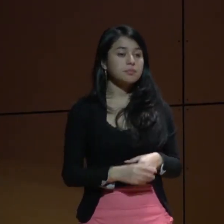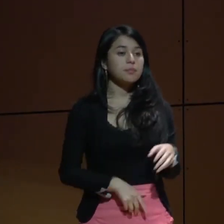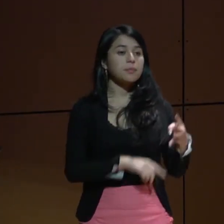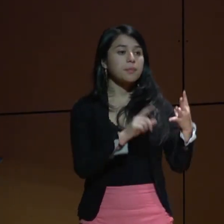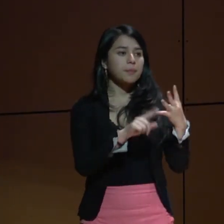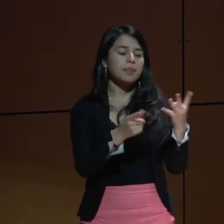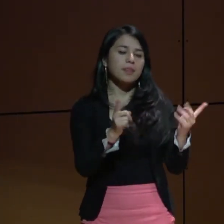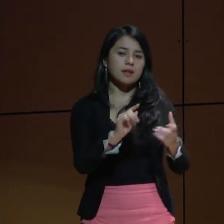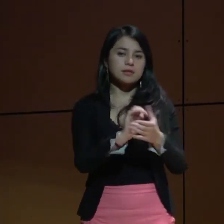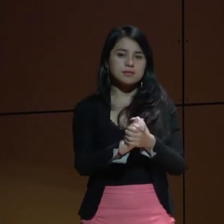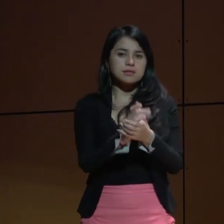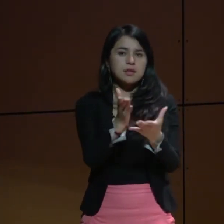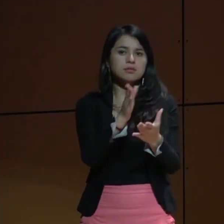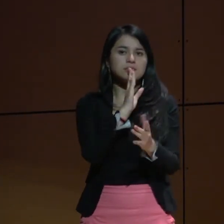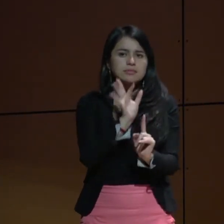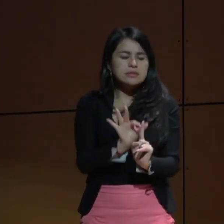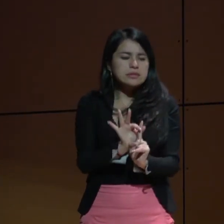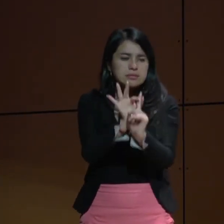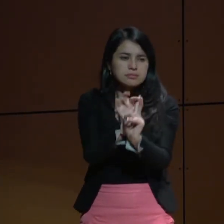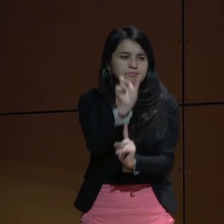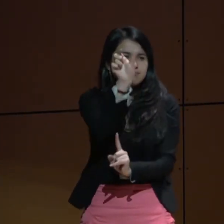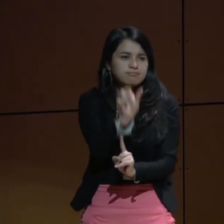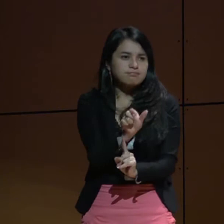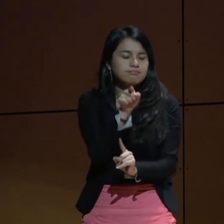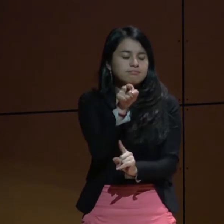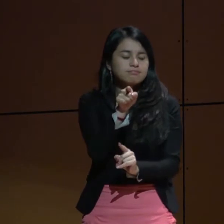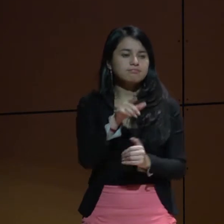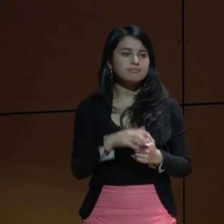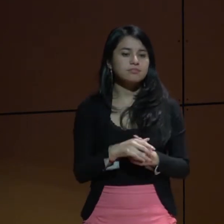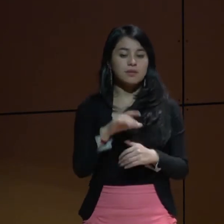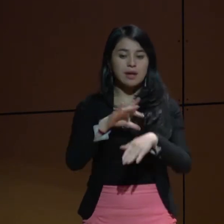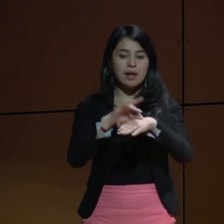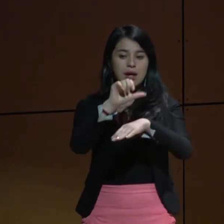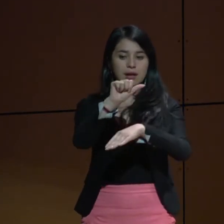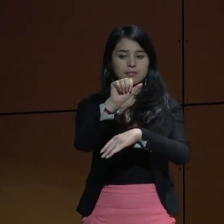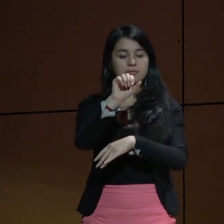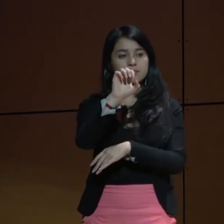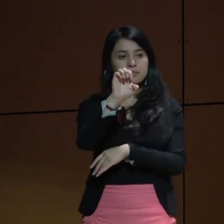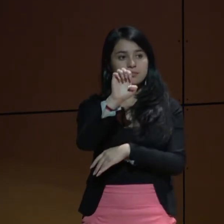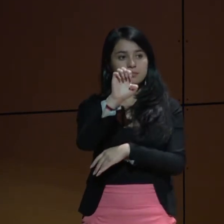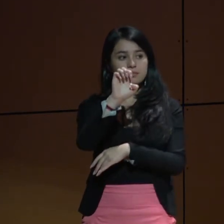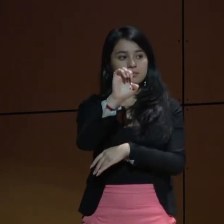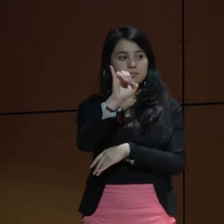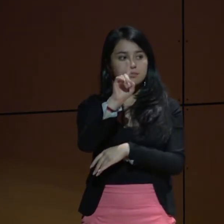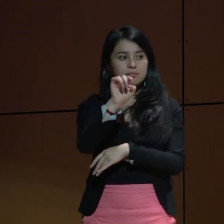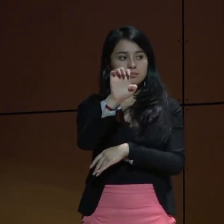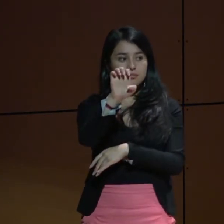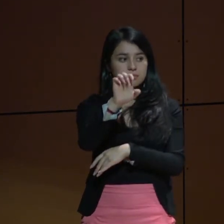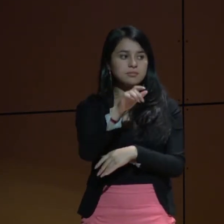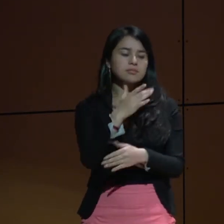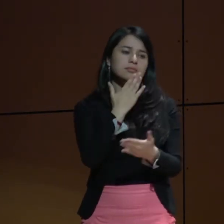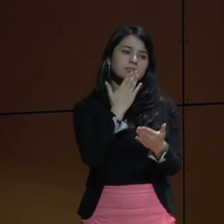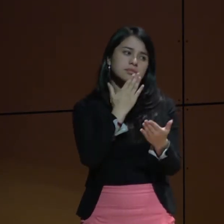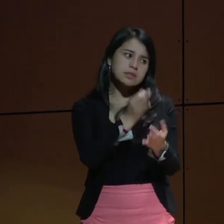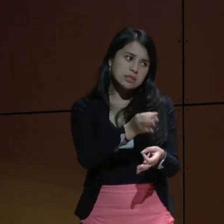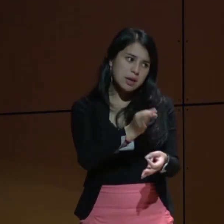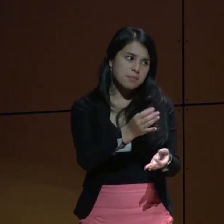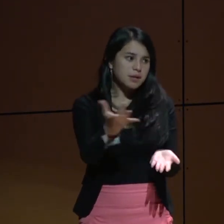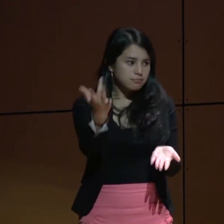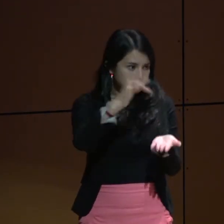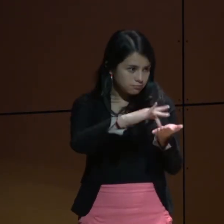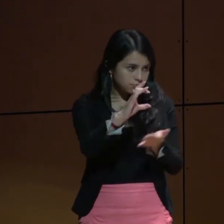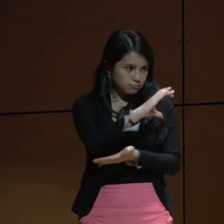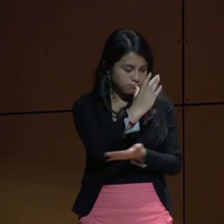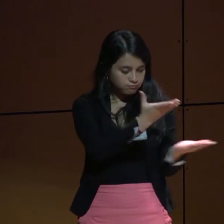También saludo especialmente a la doctora Ilse, siempre bienvenida a